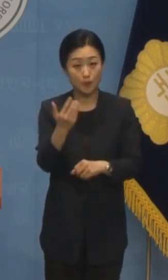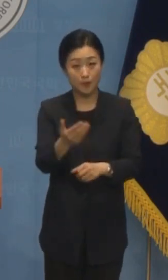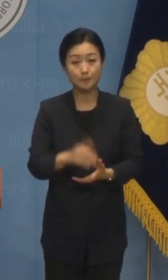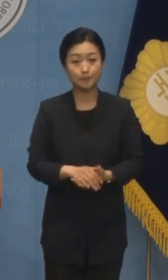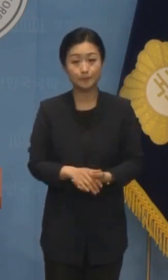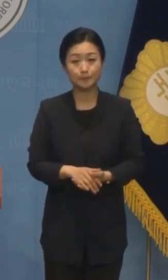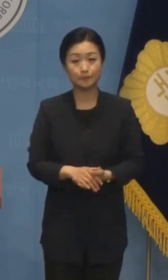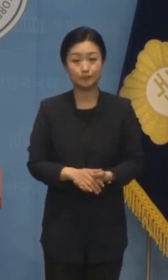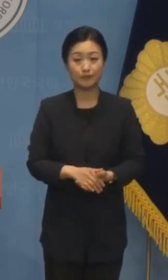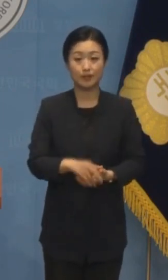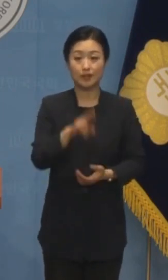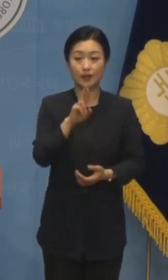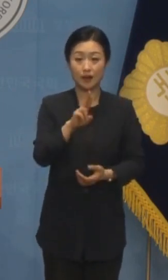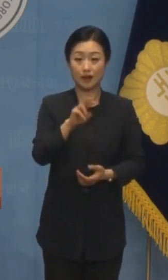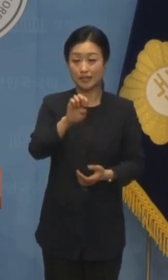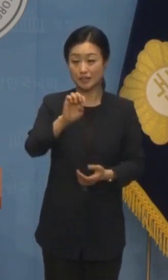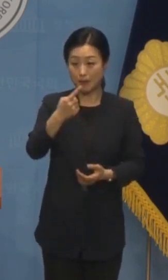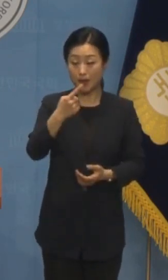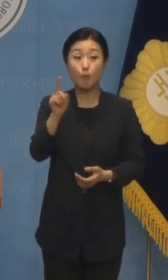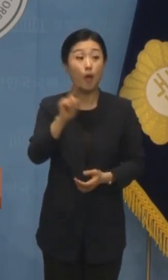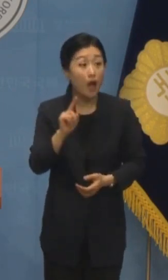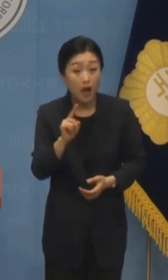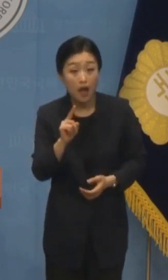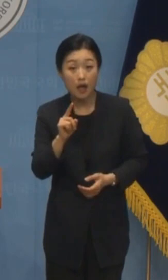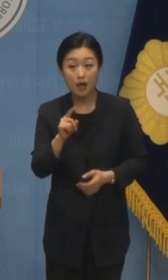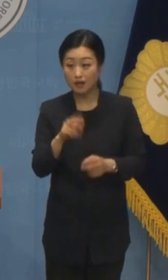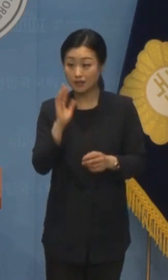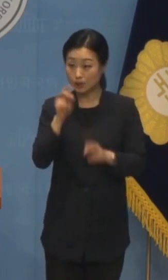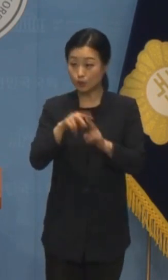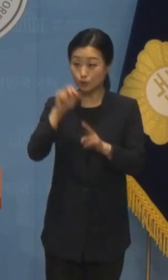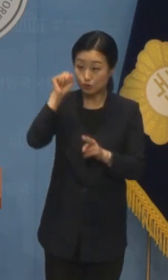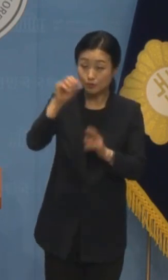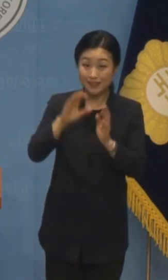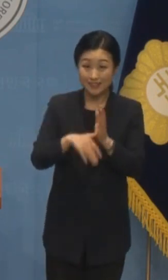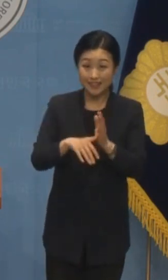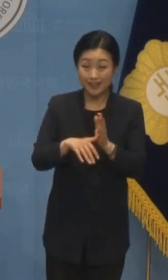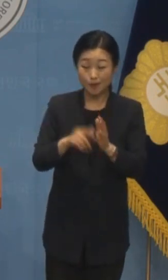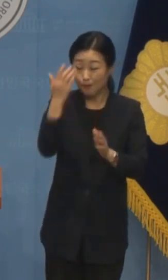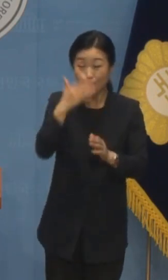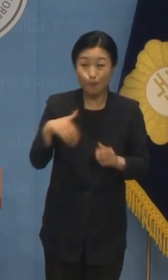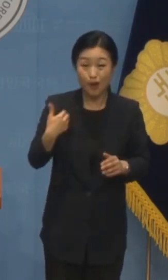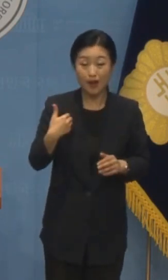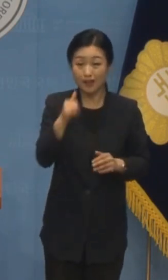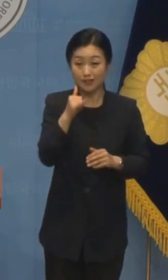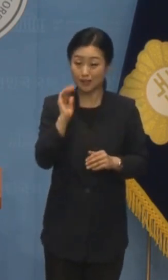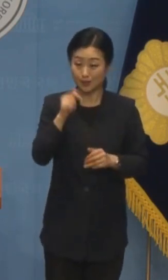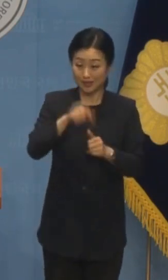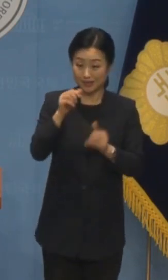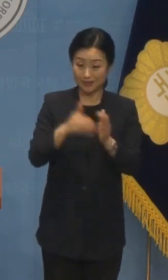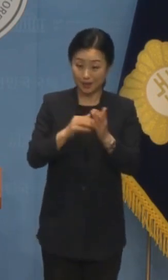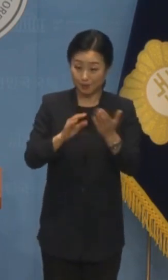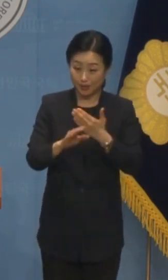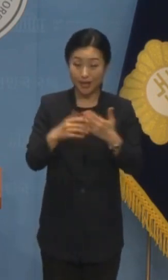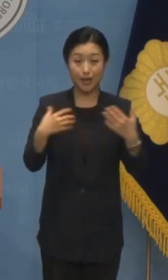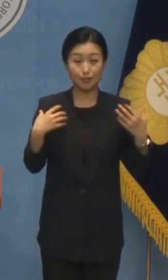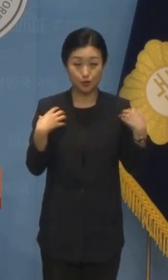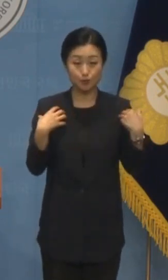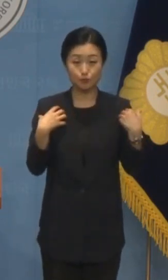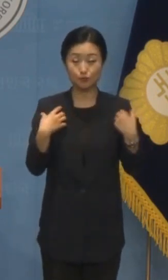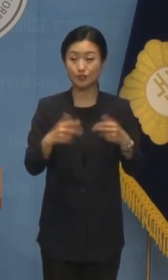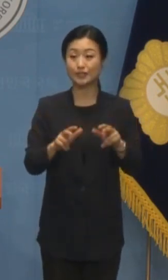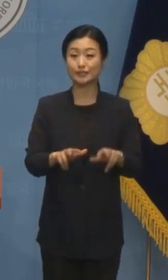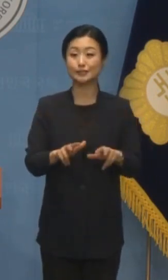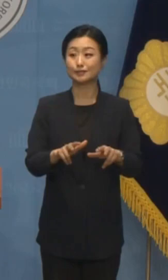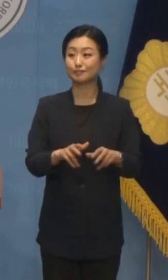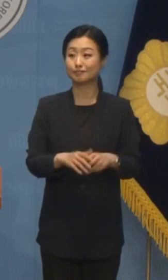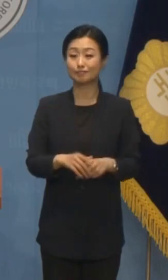있습니까? 아리백이 뭐냐고 되묻던 대통령 후보 시절이야 그렇다 치고 대통령이 당선된 후 정부를 책임지고 있는 지금은